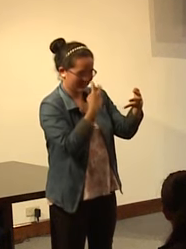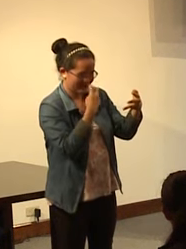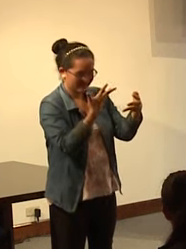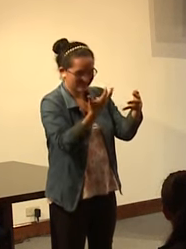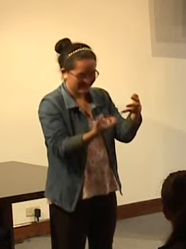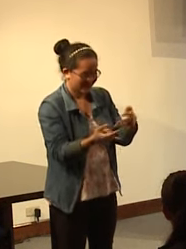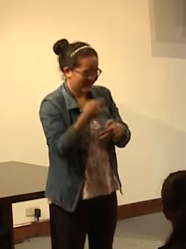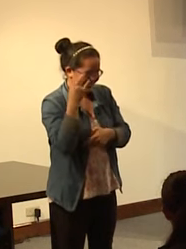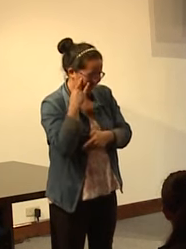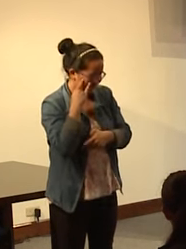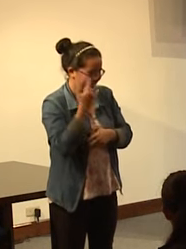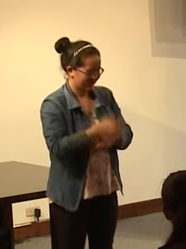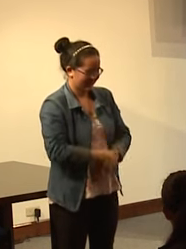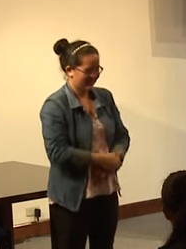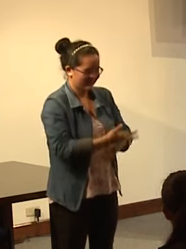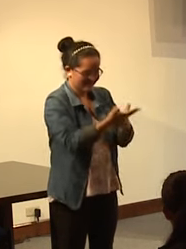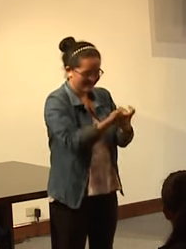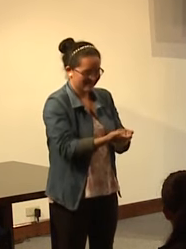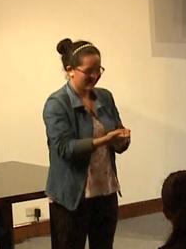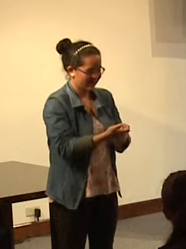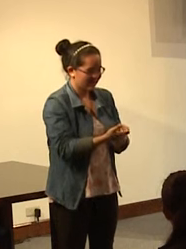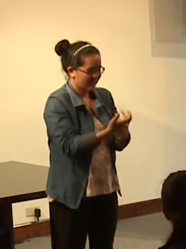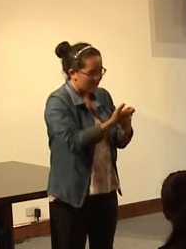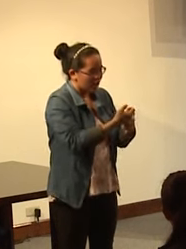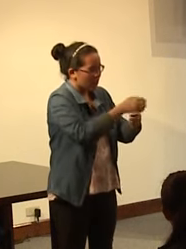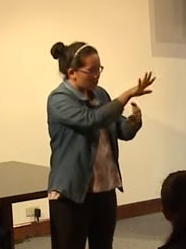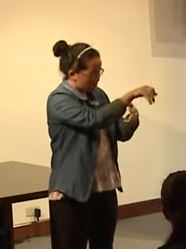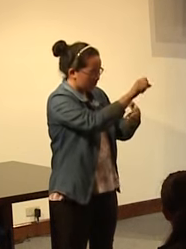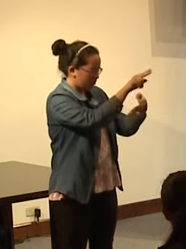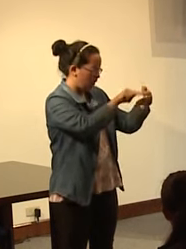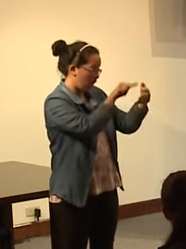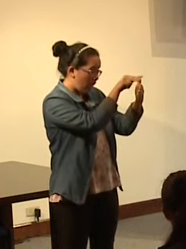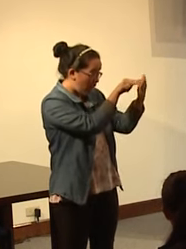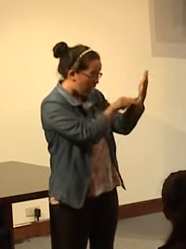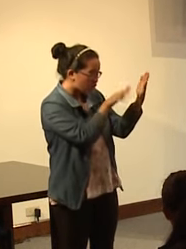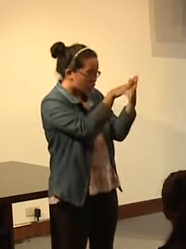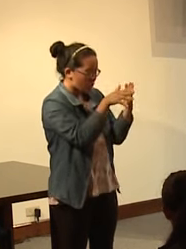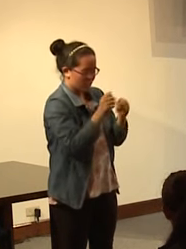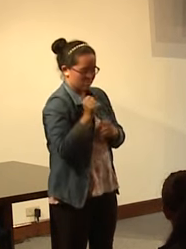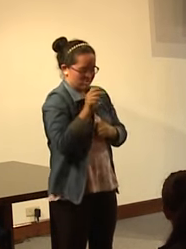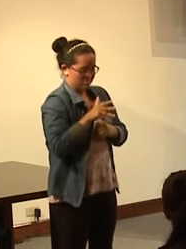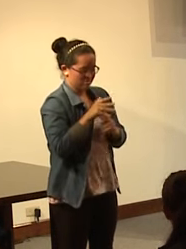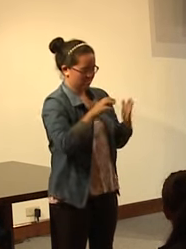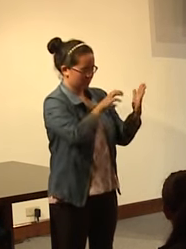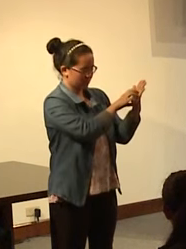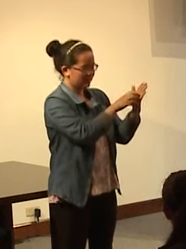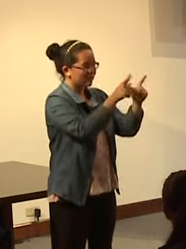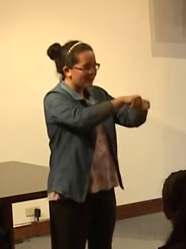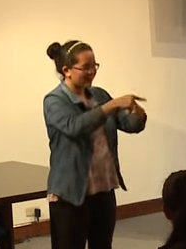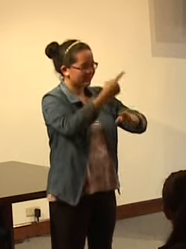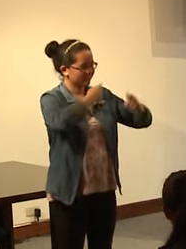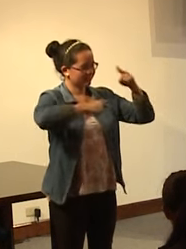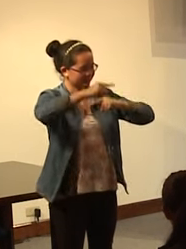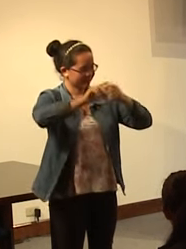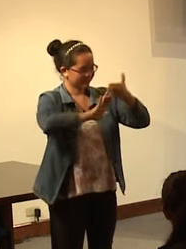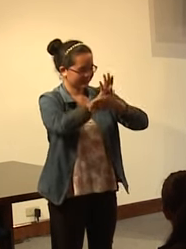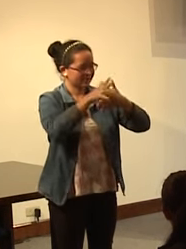la escribió nos leyera y nos mostrara después de leer la descripción su imagen, y lo mismo hicieran en el lenguaje de señas